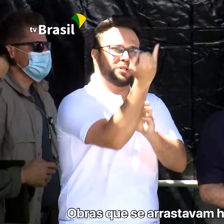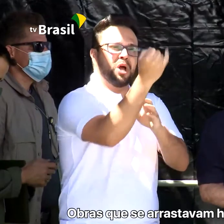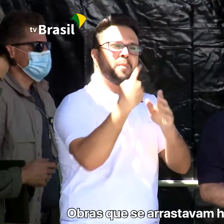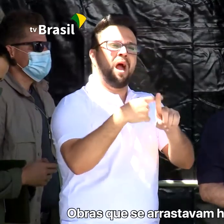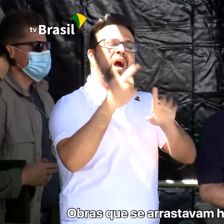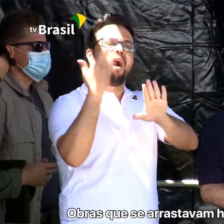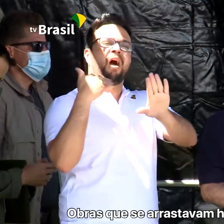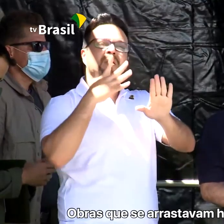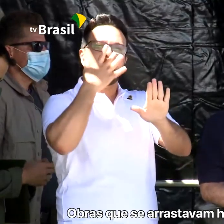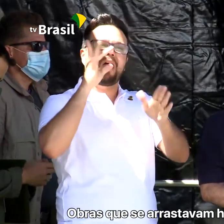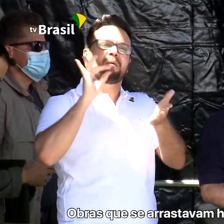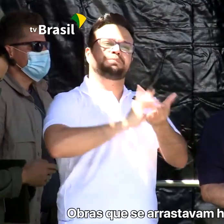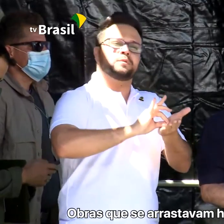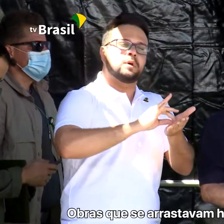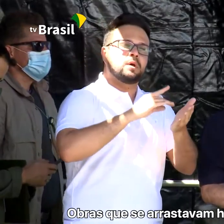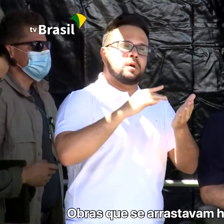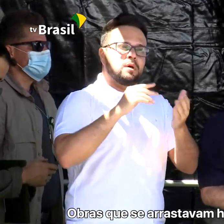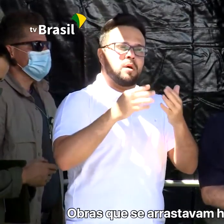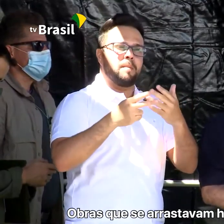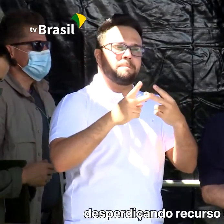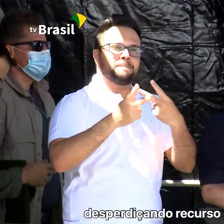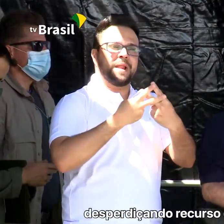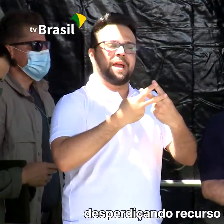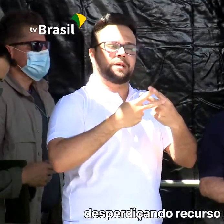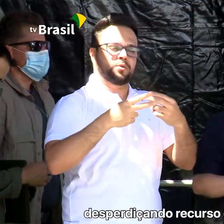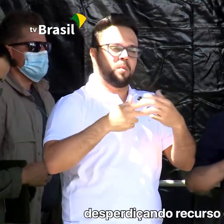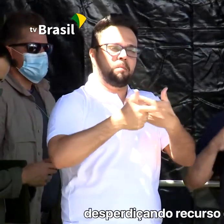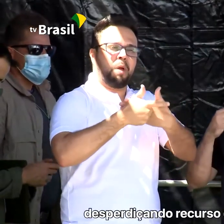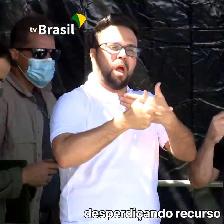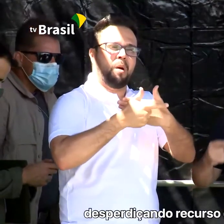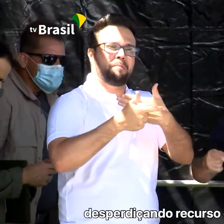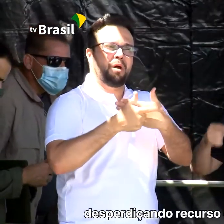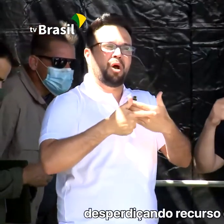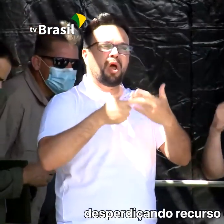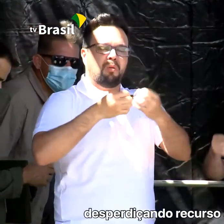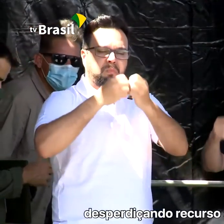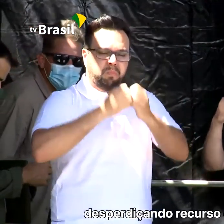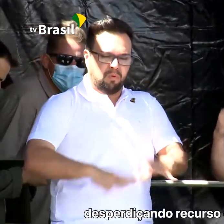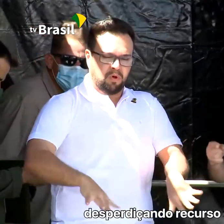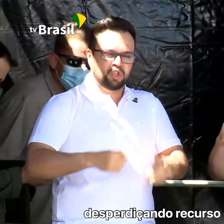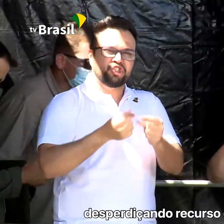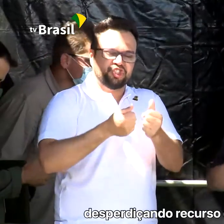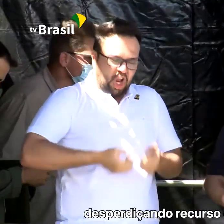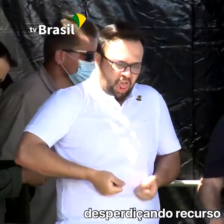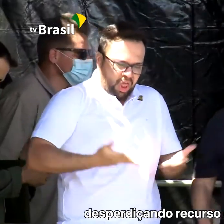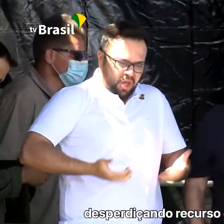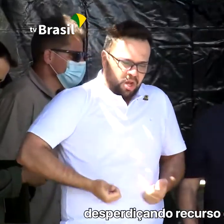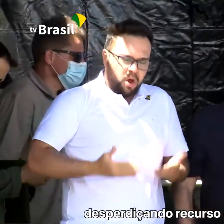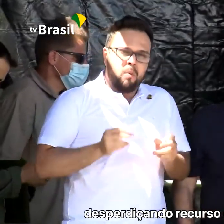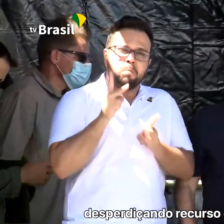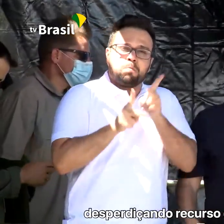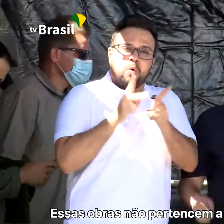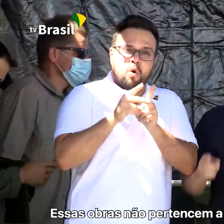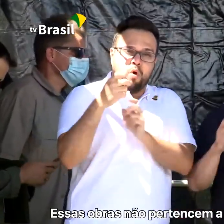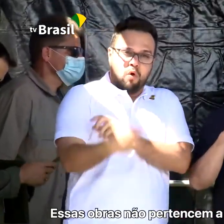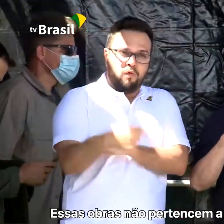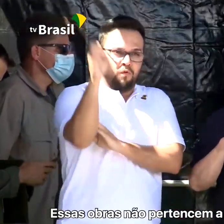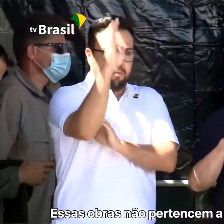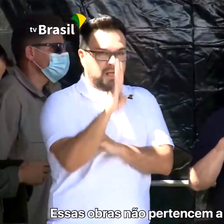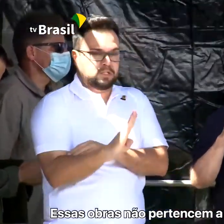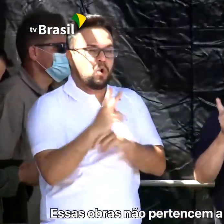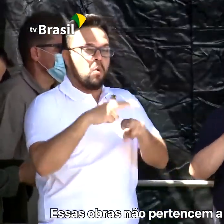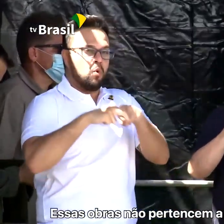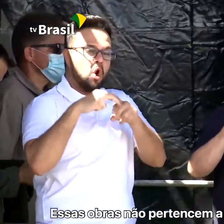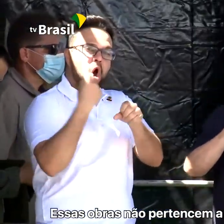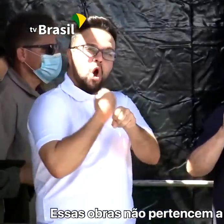arrastavam há 8, há 10, há 15 anos, desperdiçando o recurso do povo brasileiro. Essas